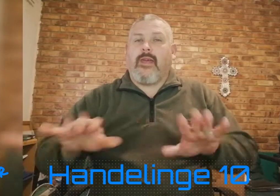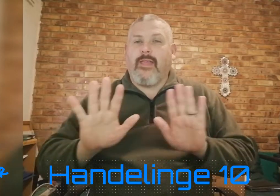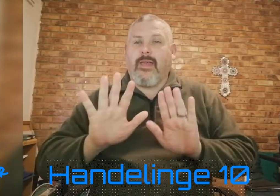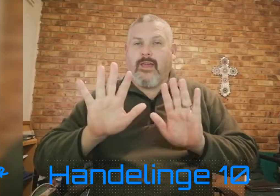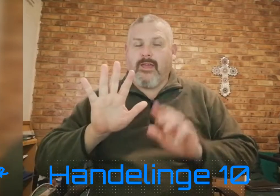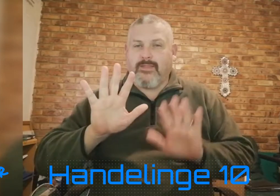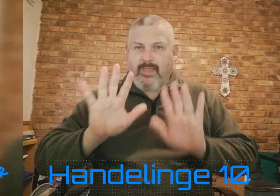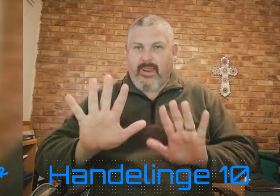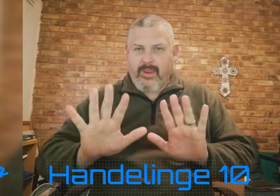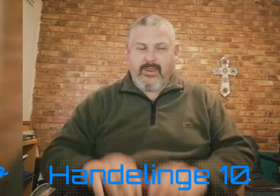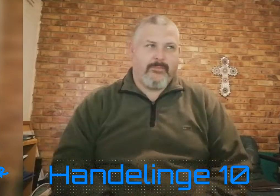Handelingen. Die.